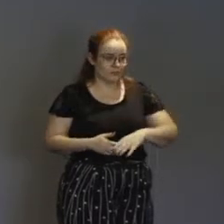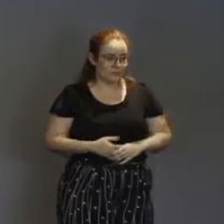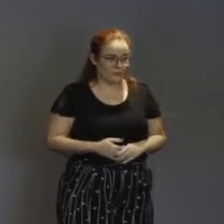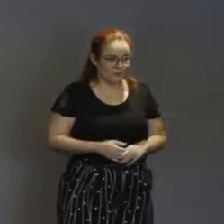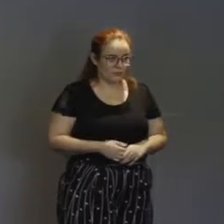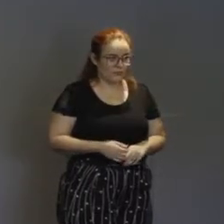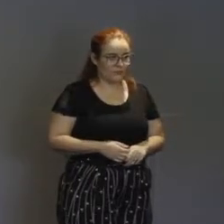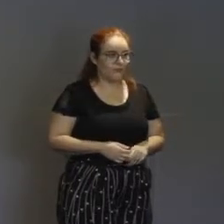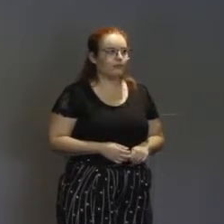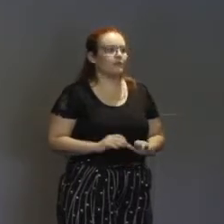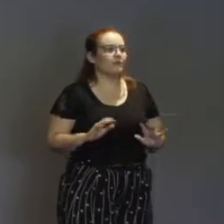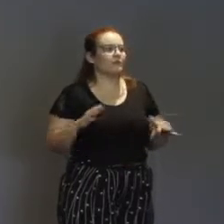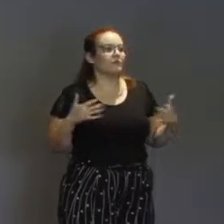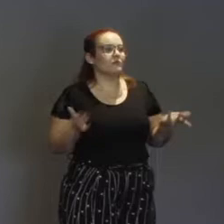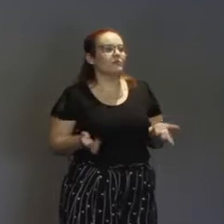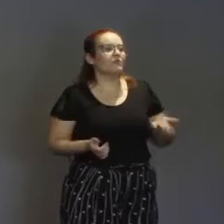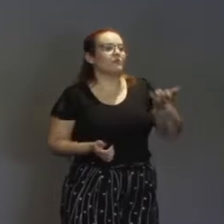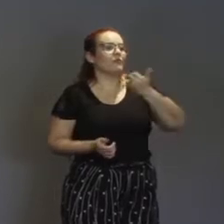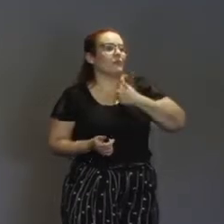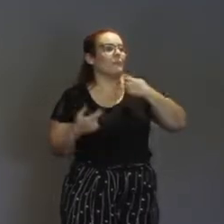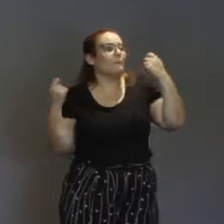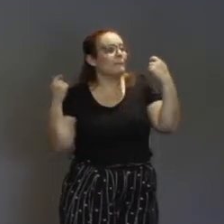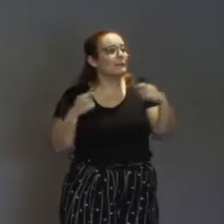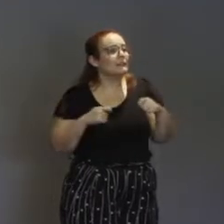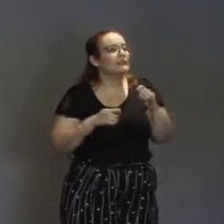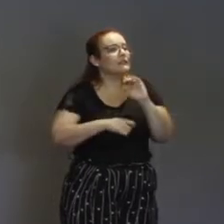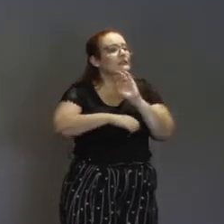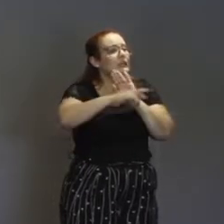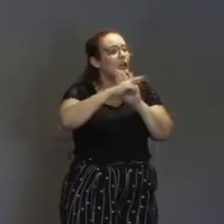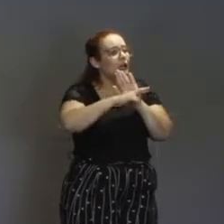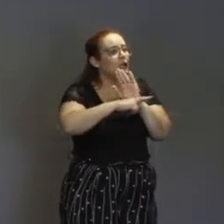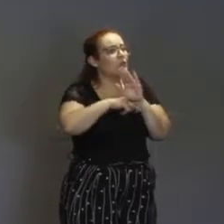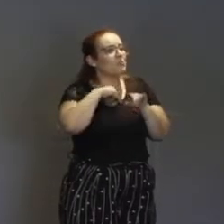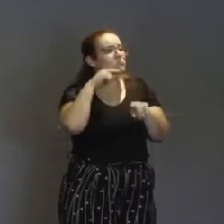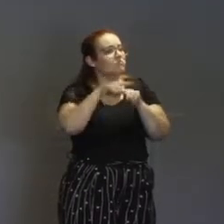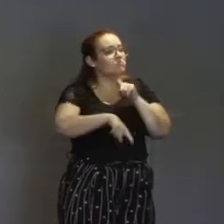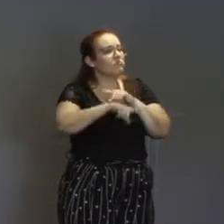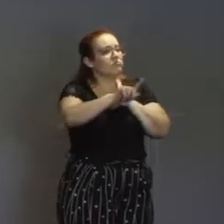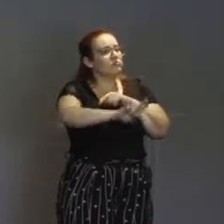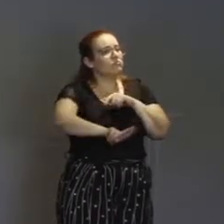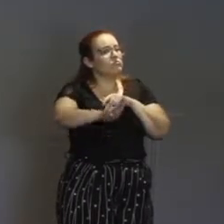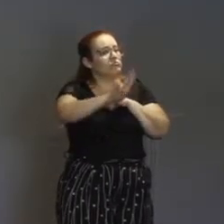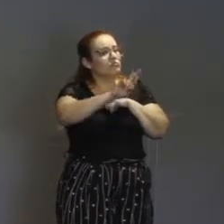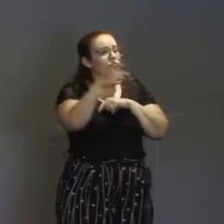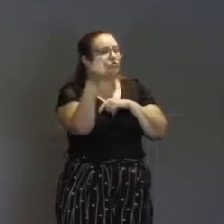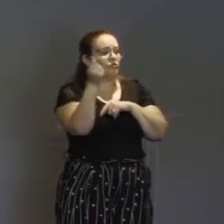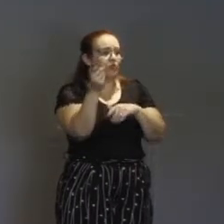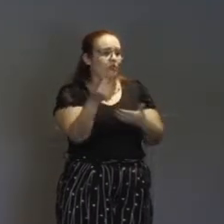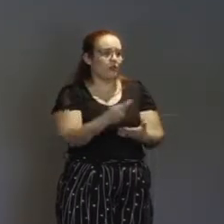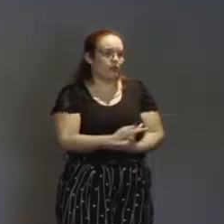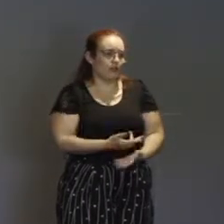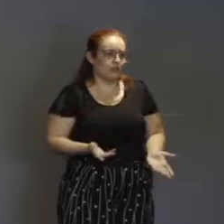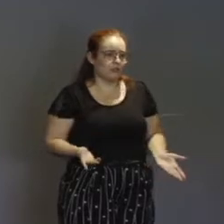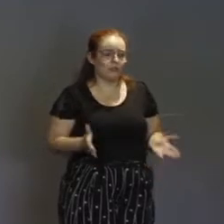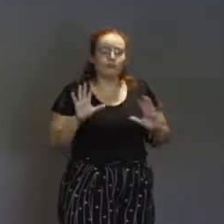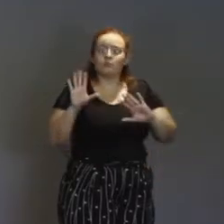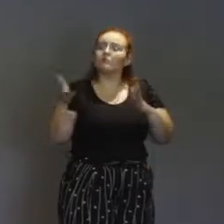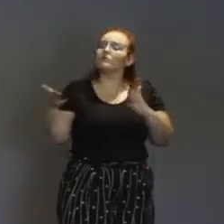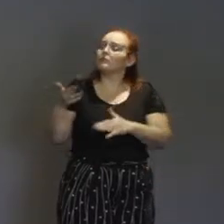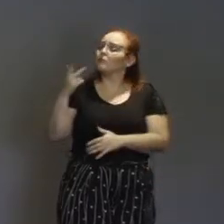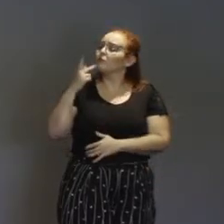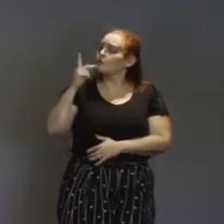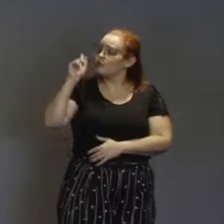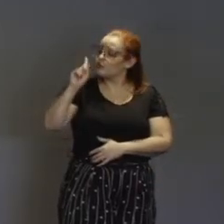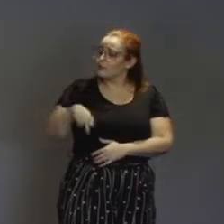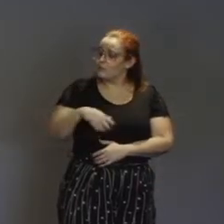também a se medir. Você tem que ter regra que coíba que aquele gestor público vai usar o dinheiro errado. Mas aí agora você está dizendo que é uma